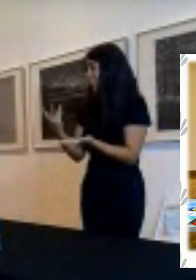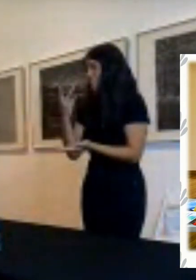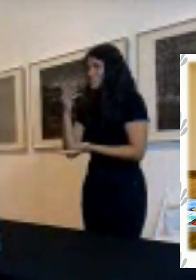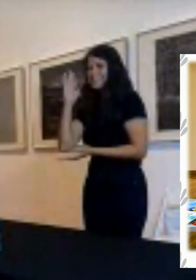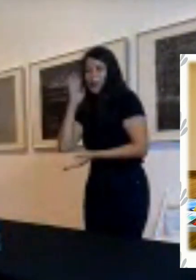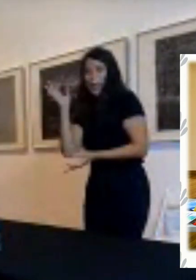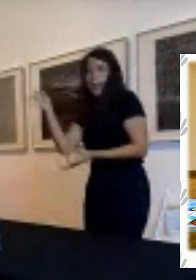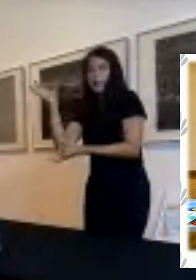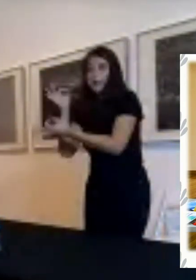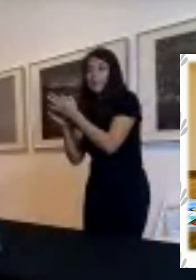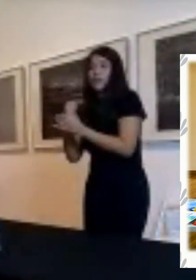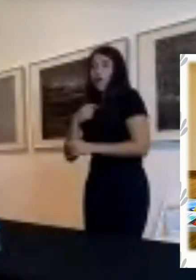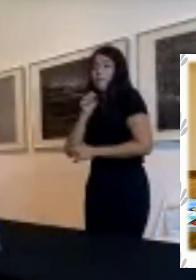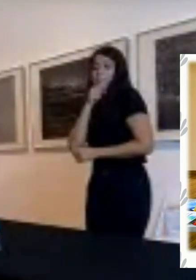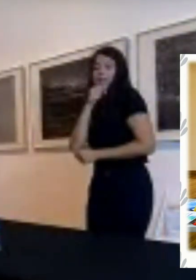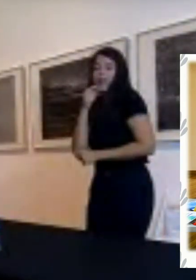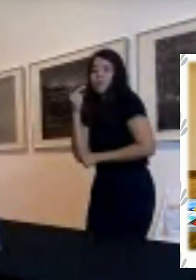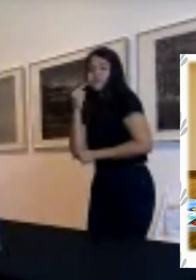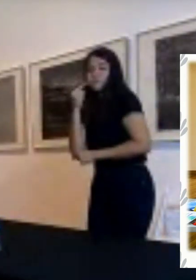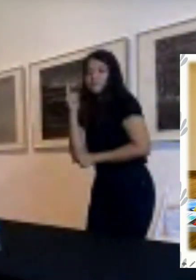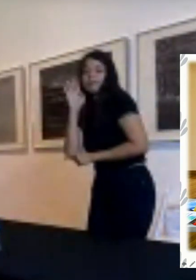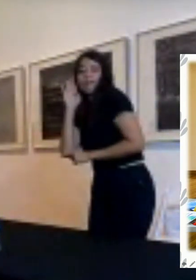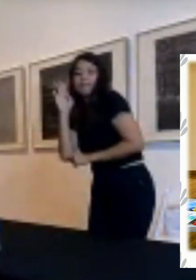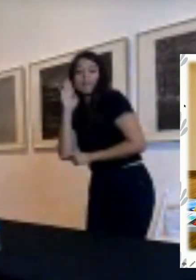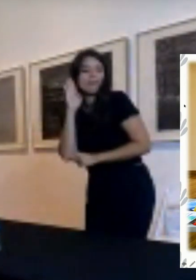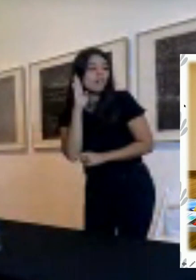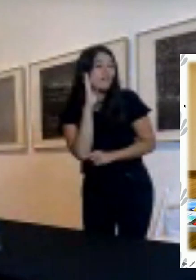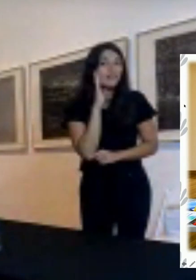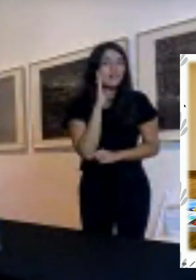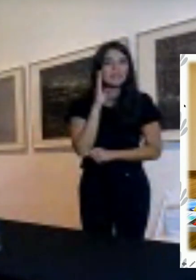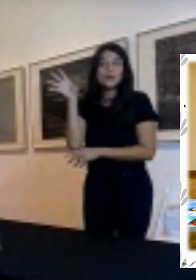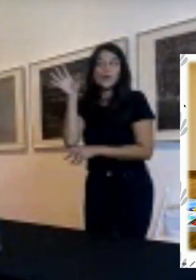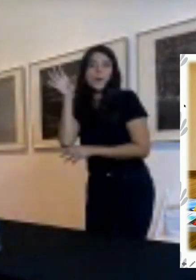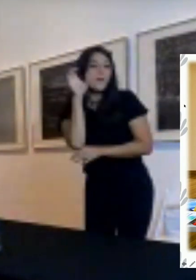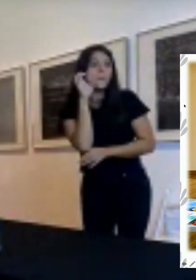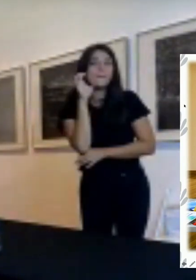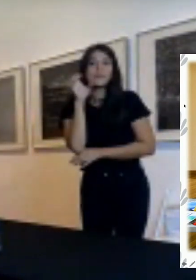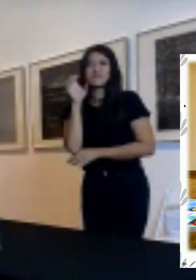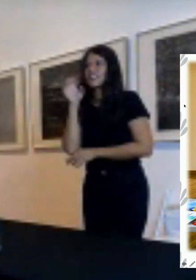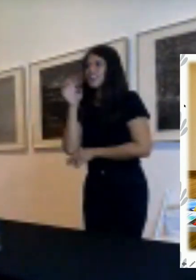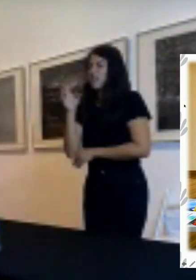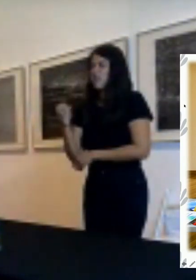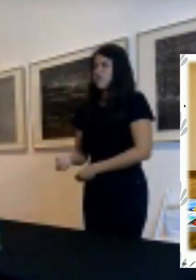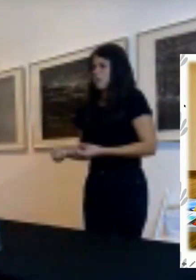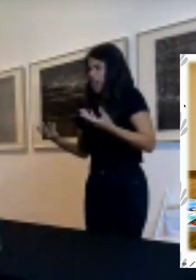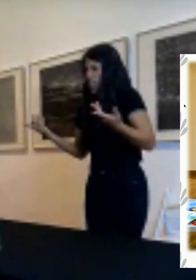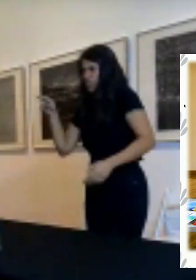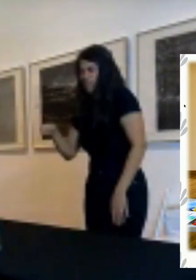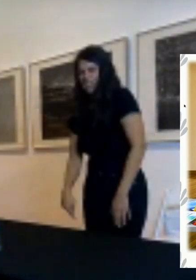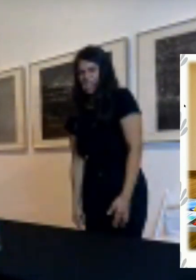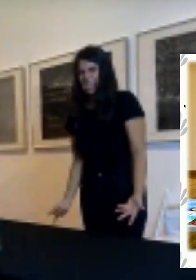comentarios que yo como vieja podía escuchar de otros coetáneos. ¿A esto nos